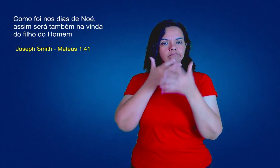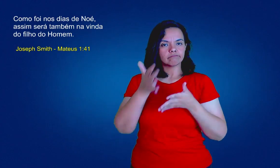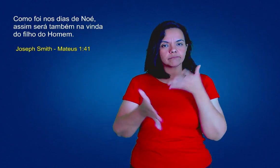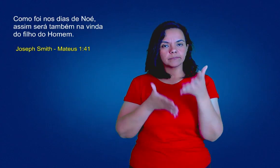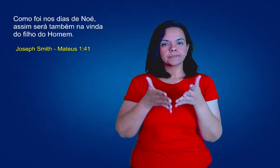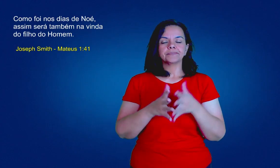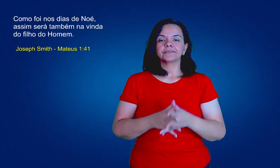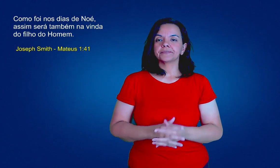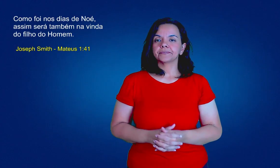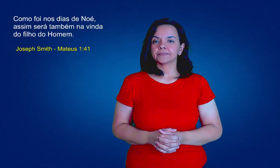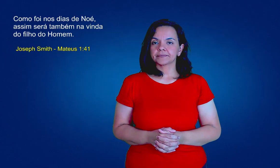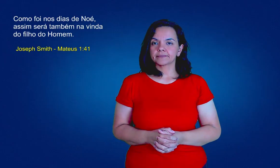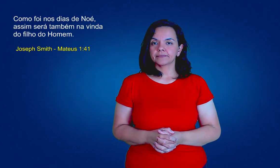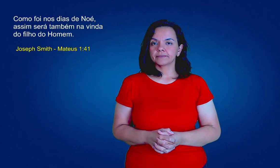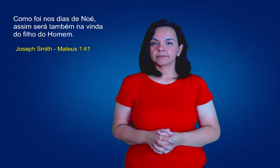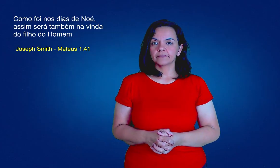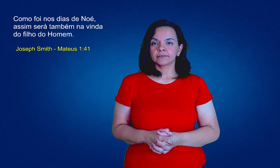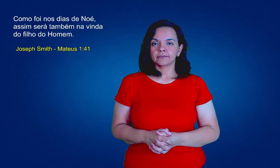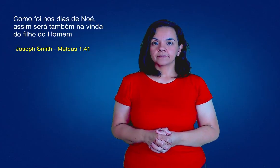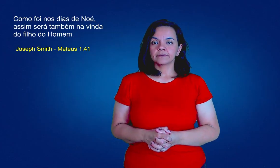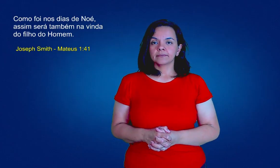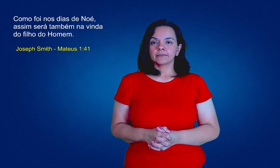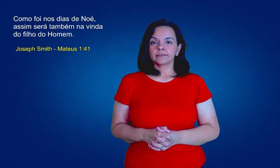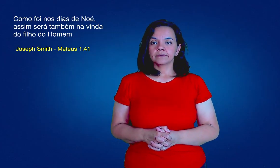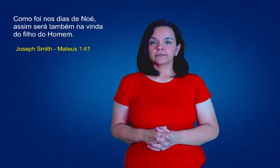dessa frase em língua de sinais é: